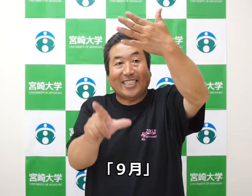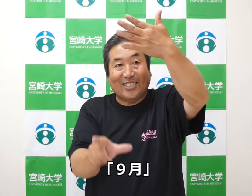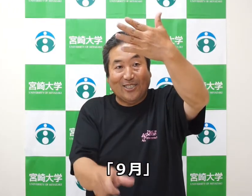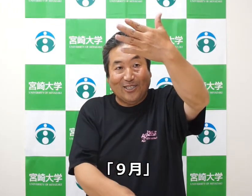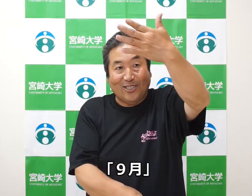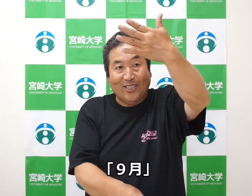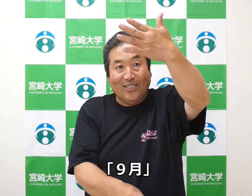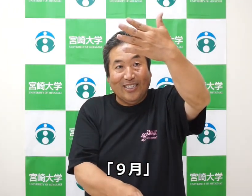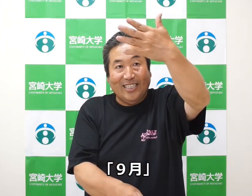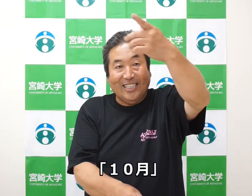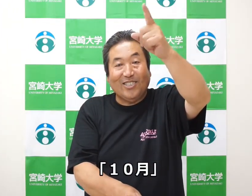月、